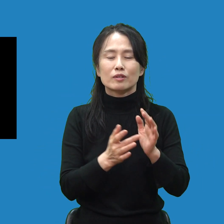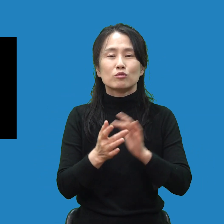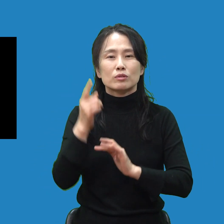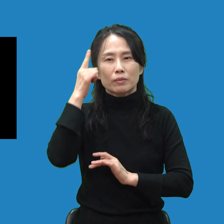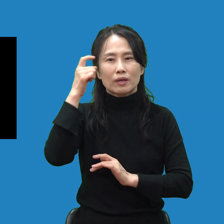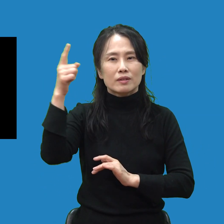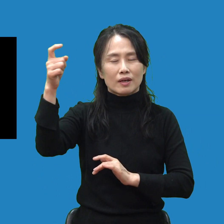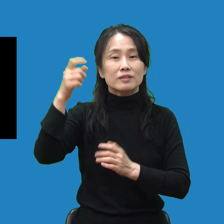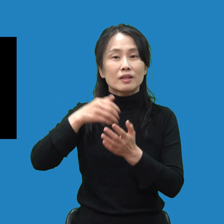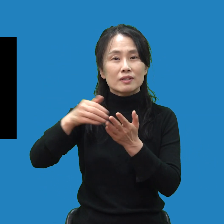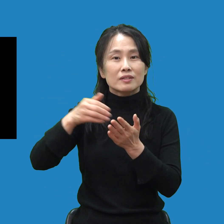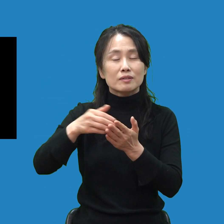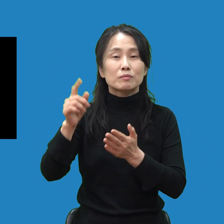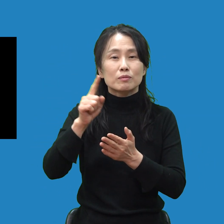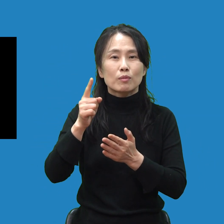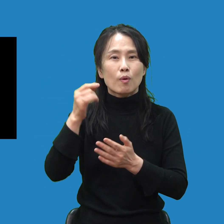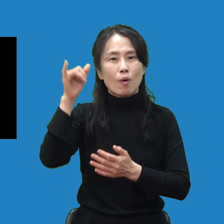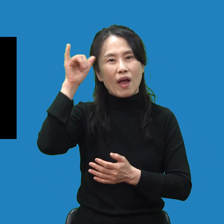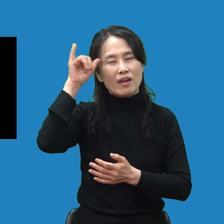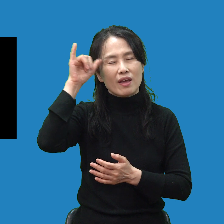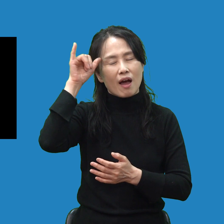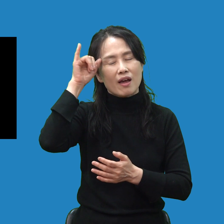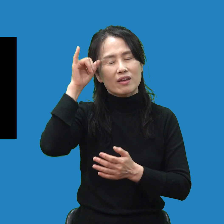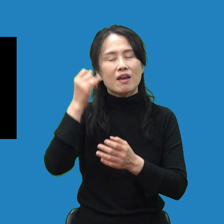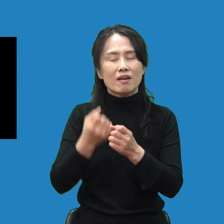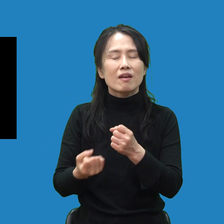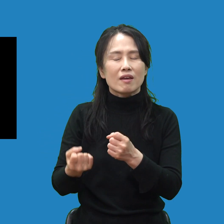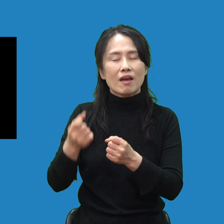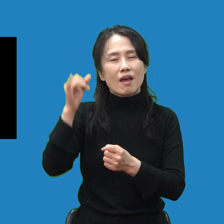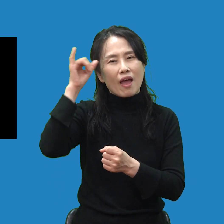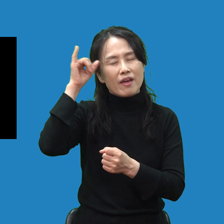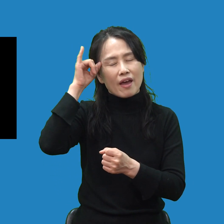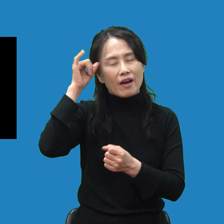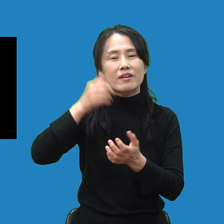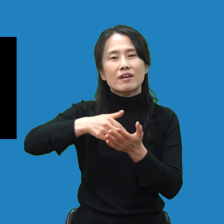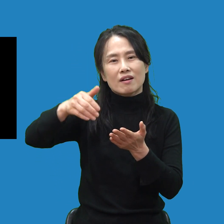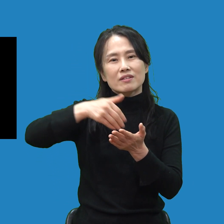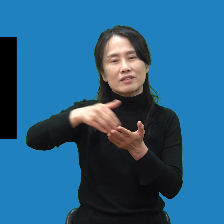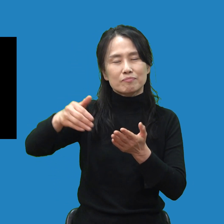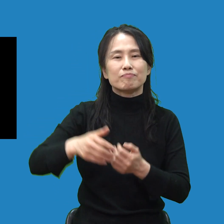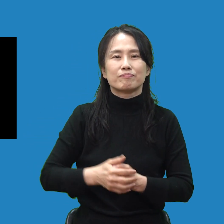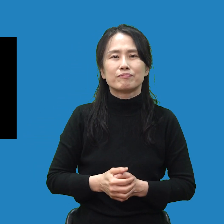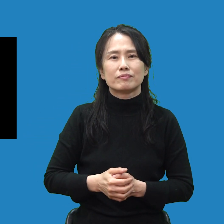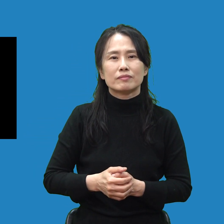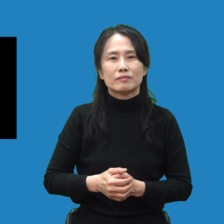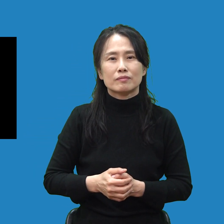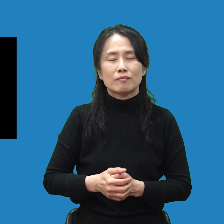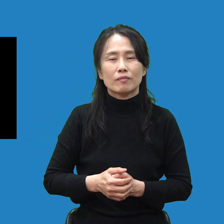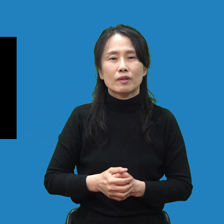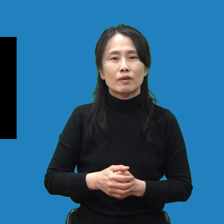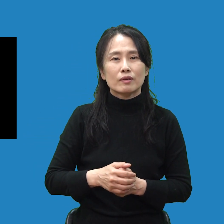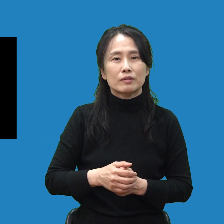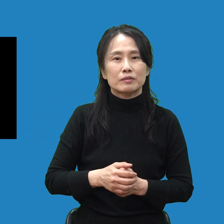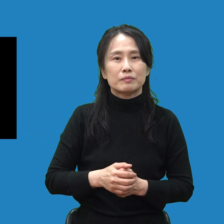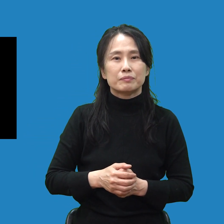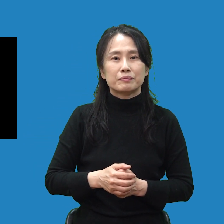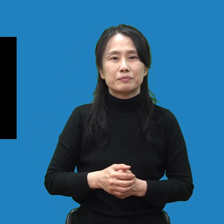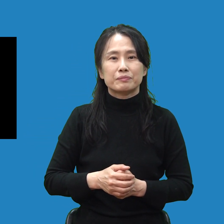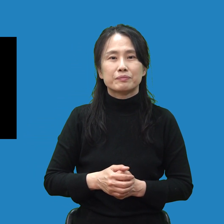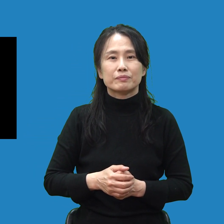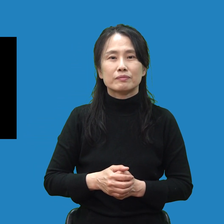상상도를 저렇게 복원한 건데 중동 사람의 저런 모습. 근데 요즘 최근에 또 나온